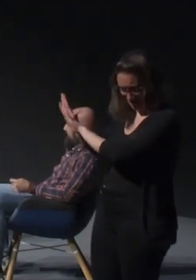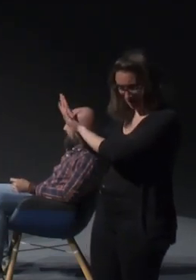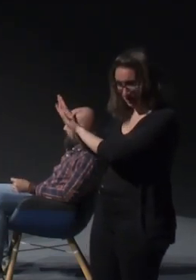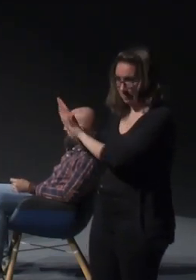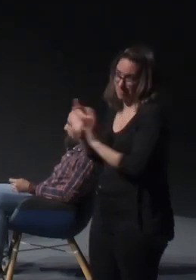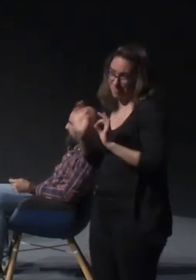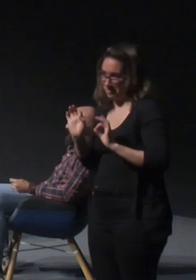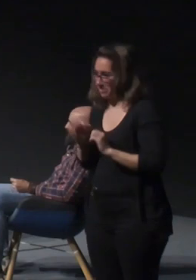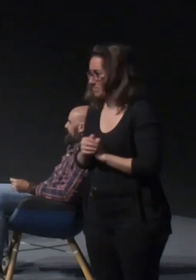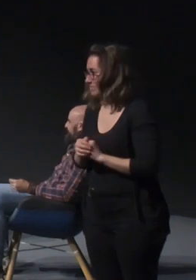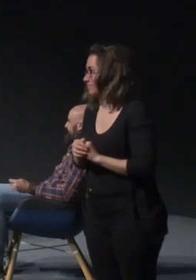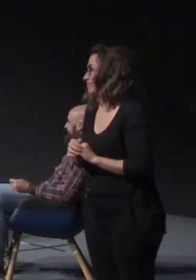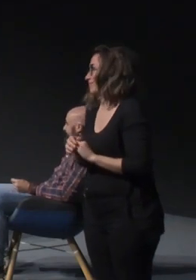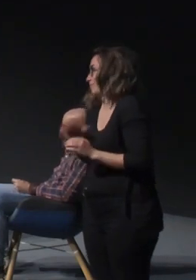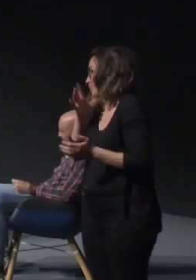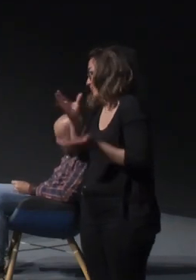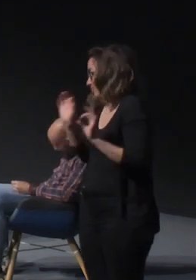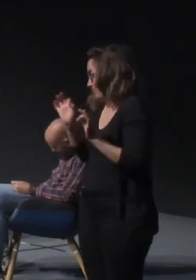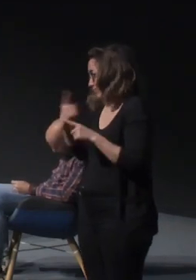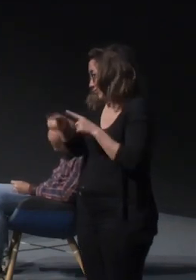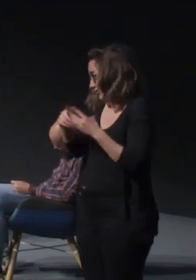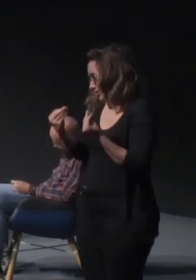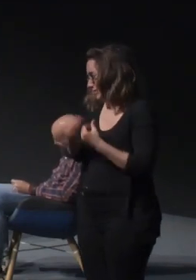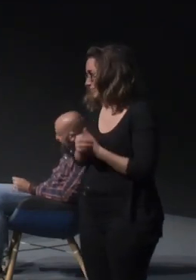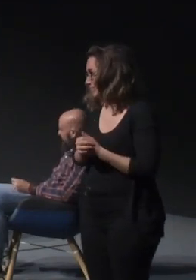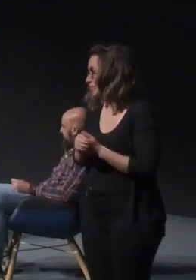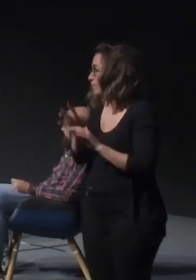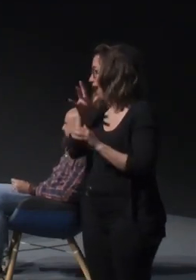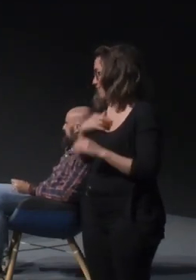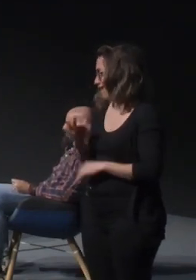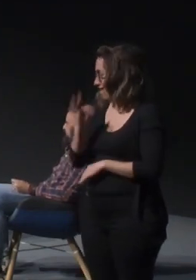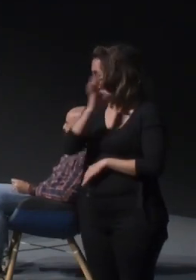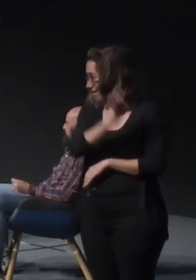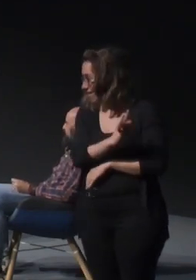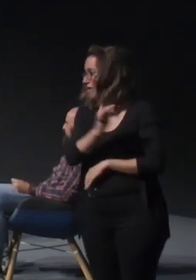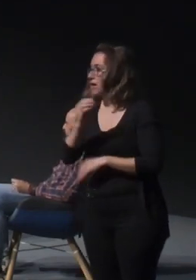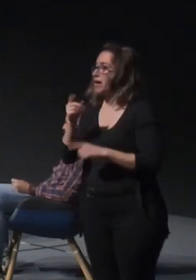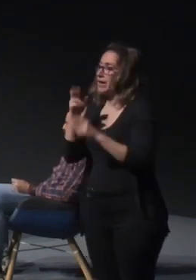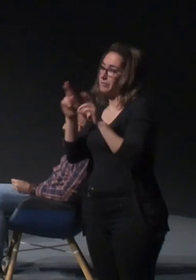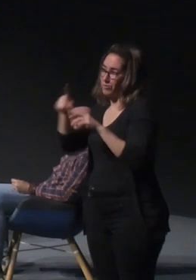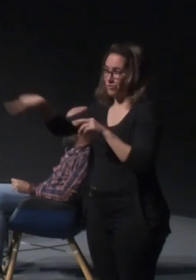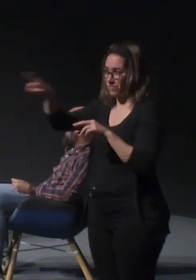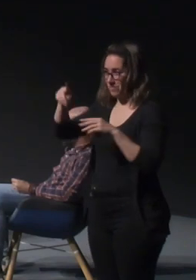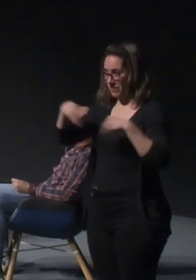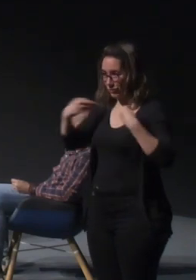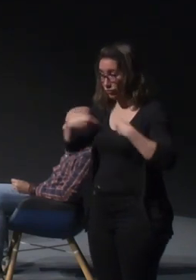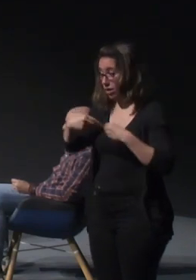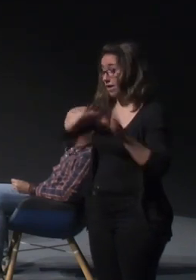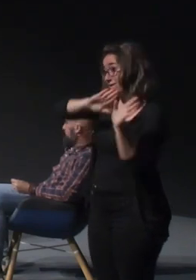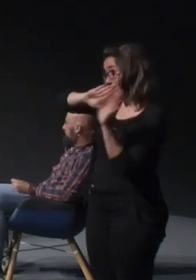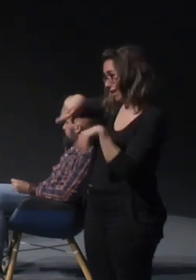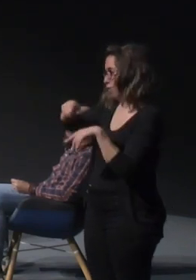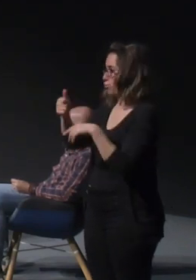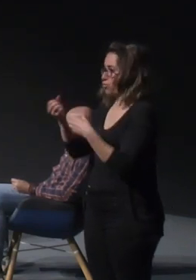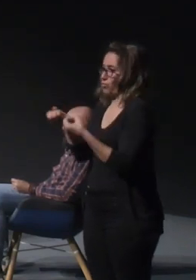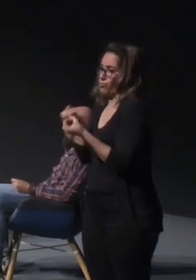eso y otras muchas cosas. Con él les dejamos, espero que lo disfrutéis y luego tenemos ese ratito para compartir entre todos y todas. ¿Cómo